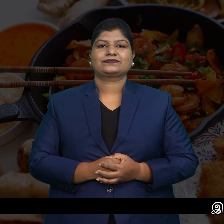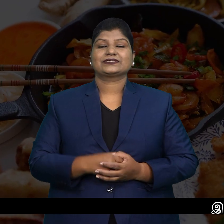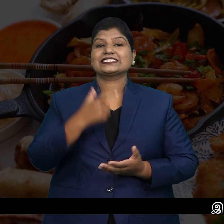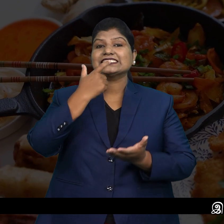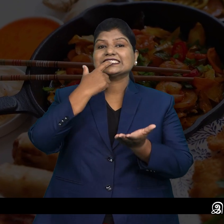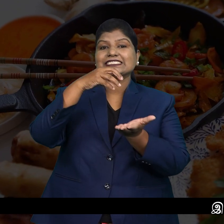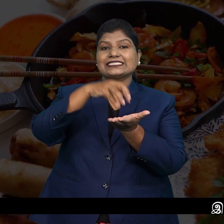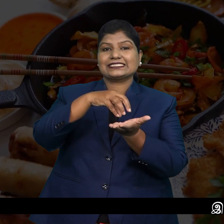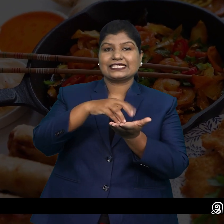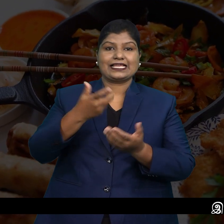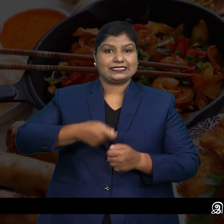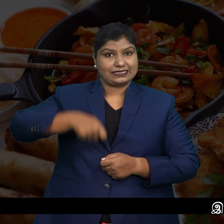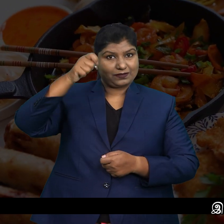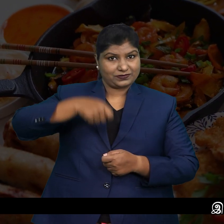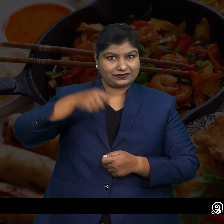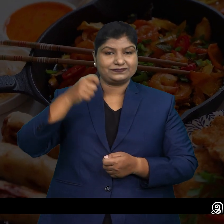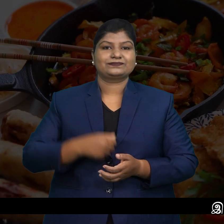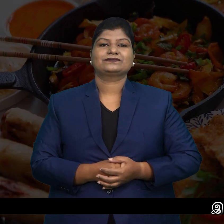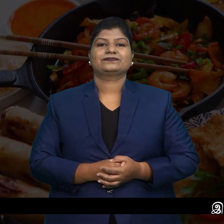இட்லி சாம்பார்,